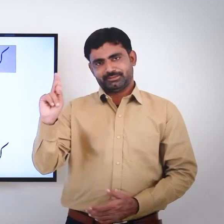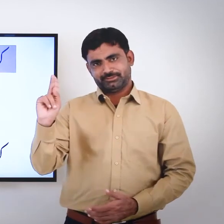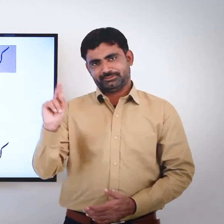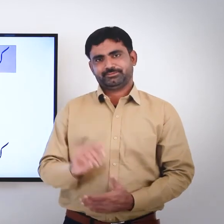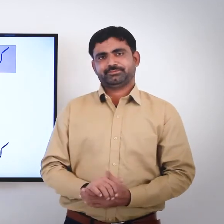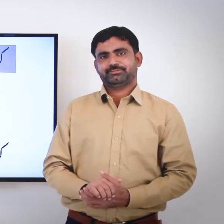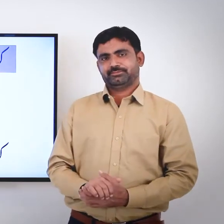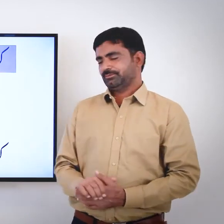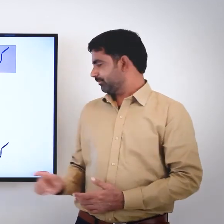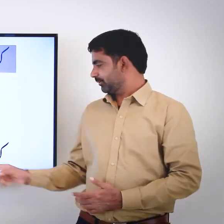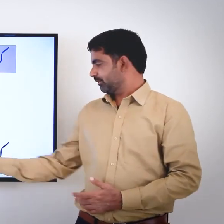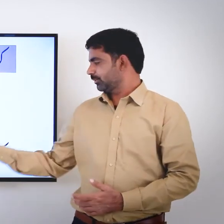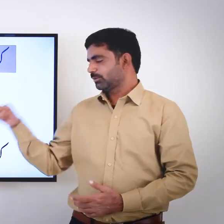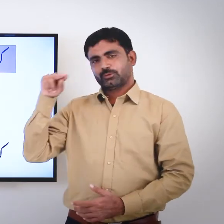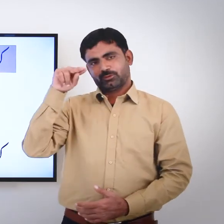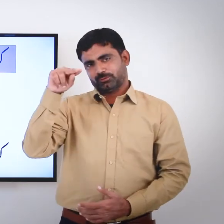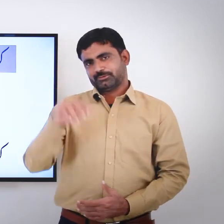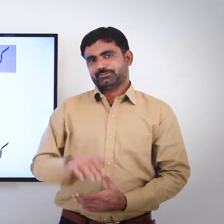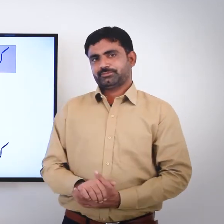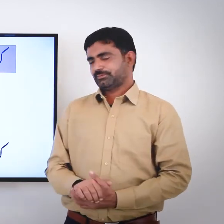کاف، تے، پے